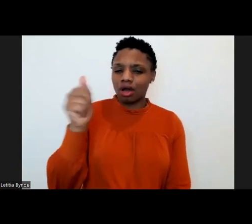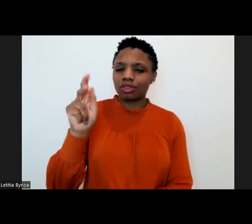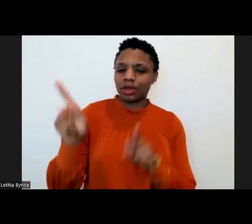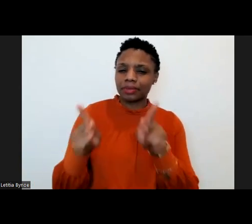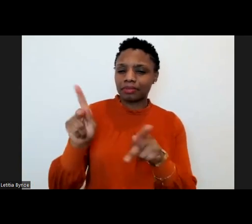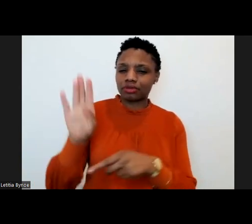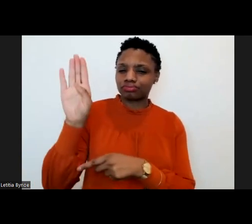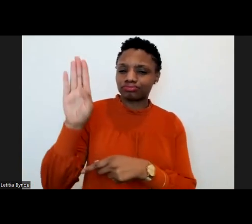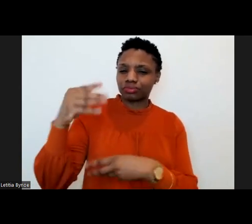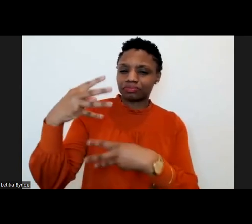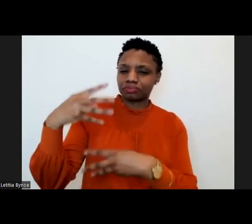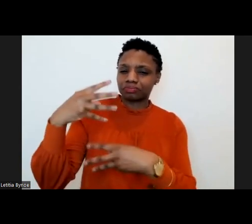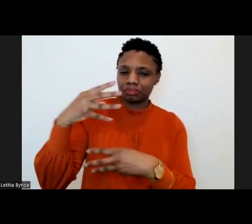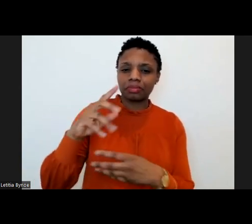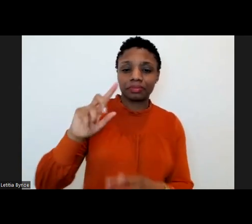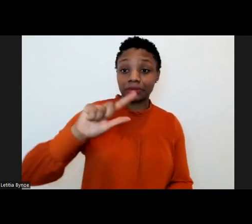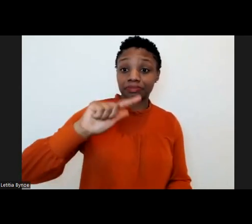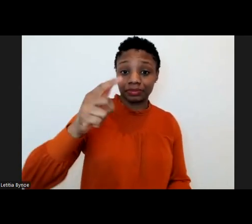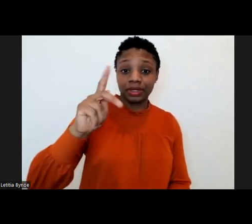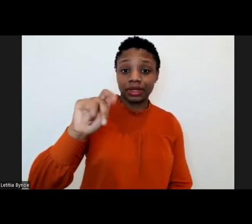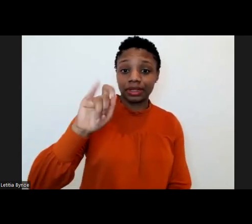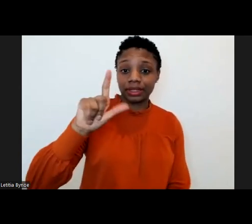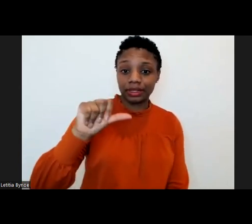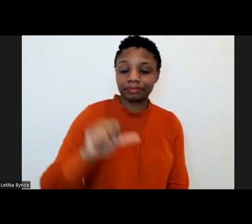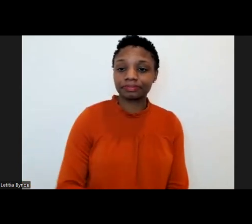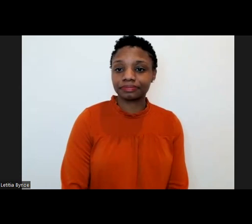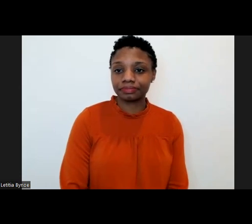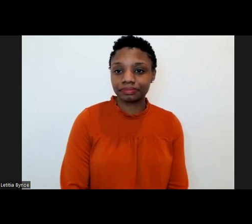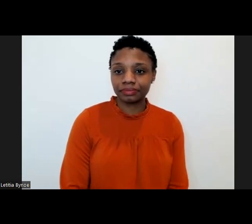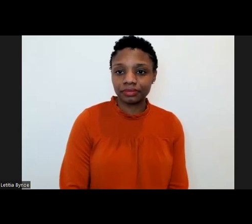y por favor si me ayudas a ver si hay otras manos